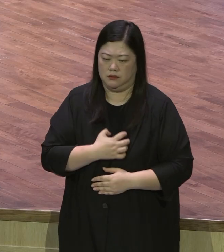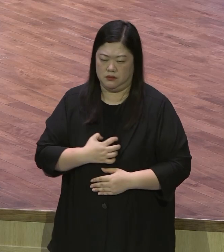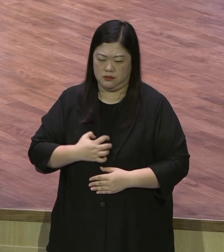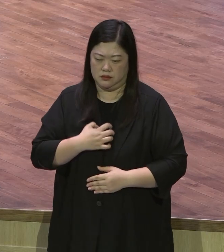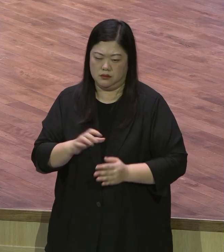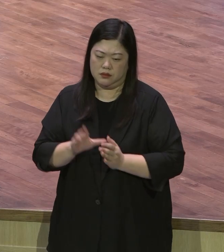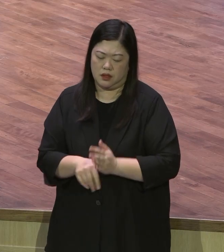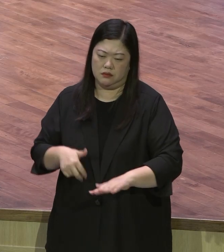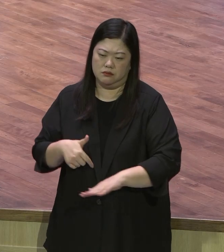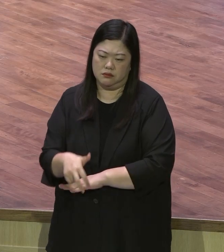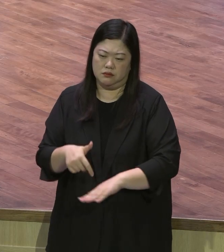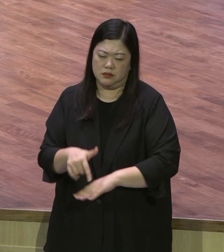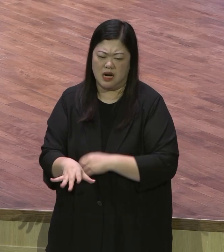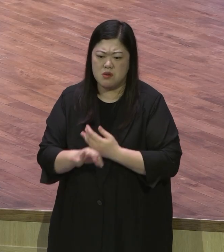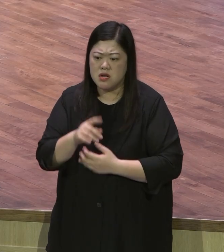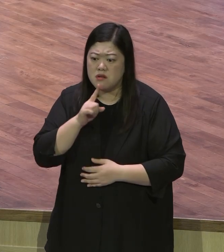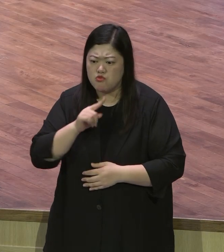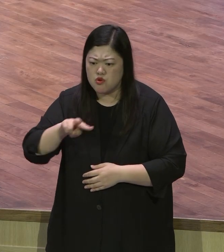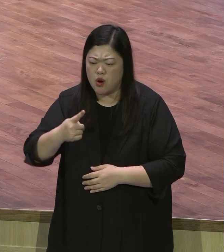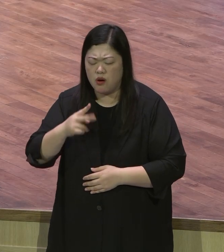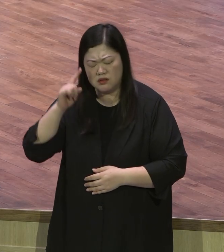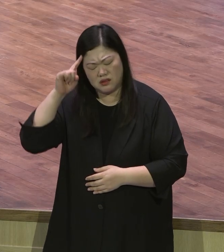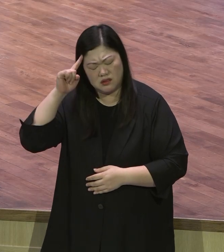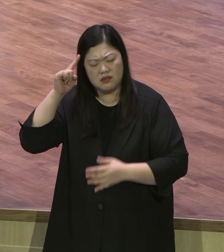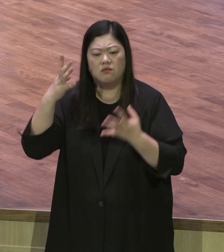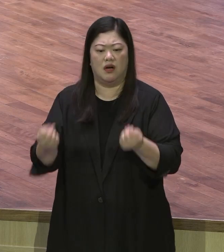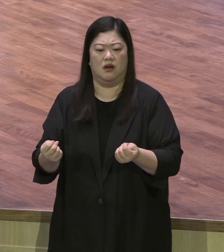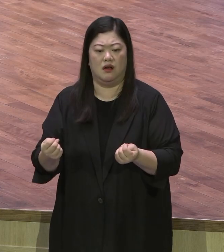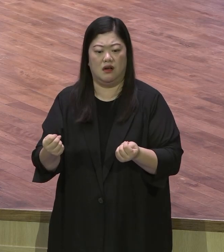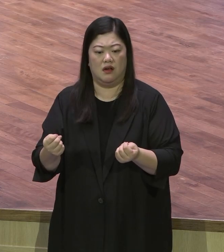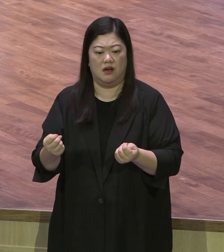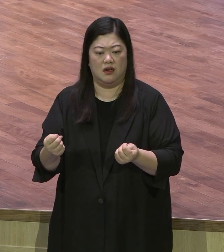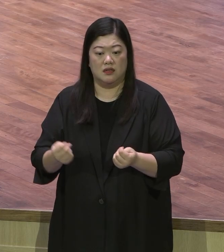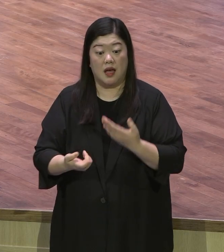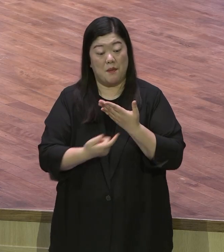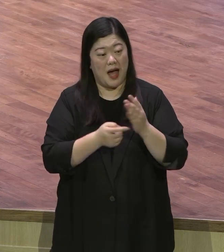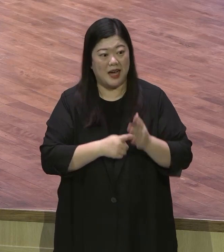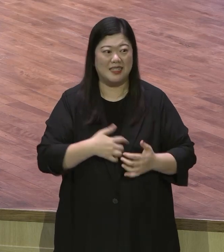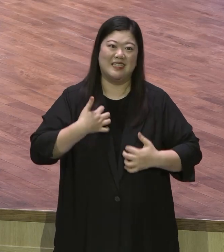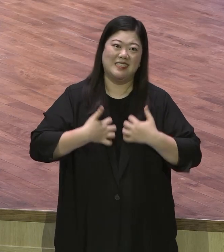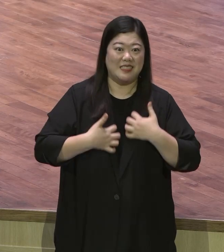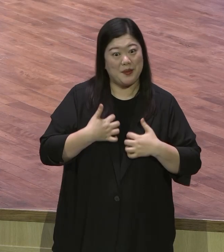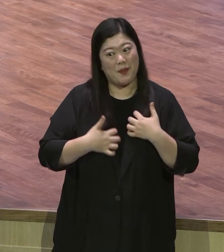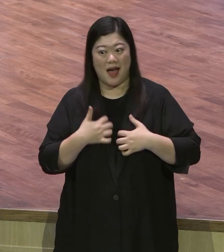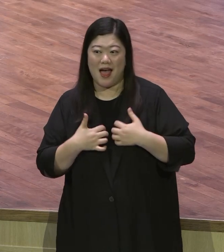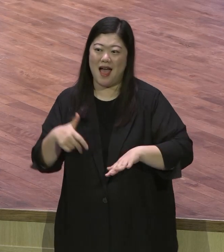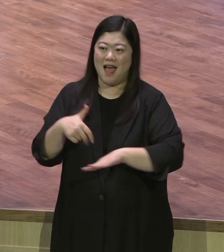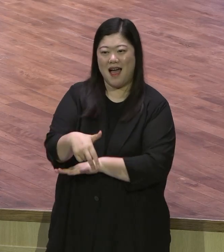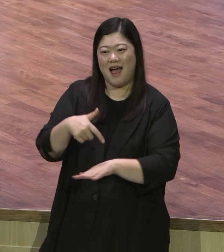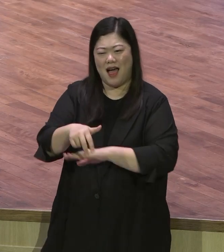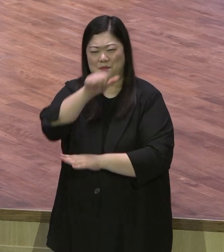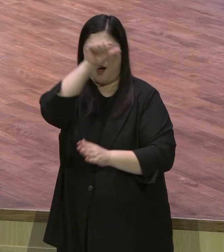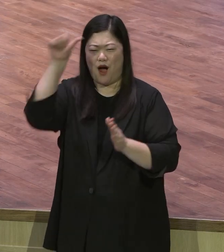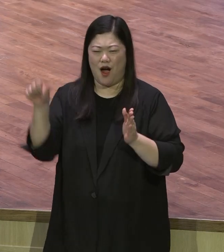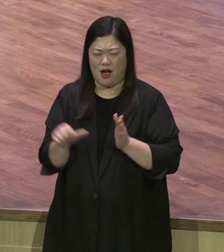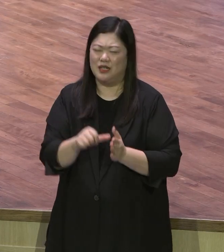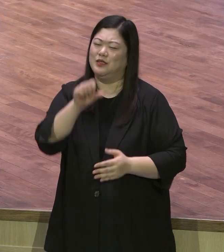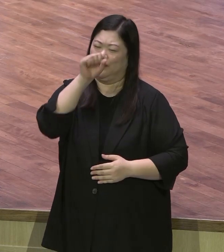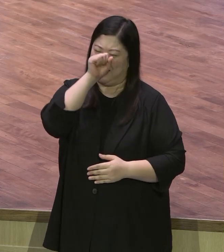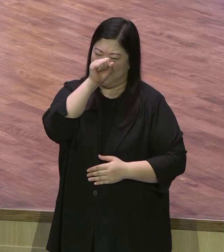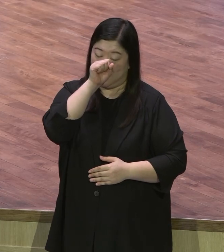인생의 행로도 이것과 마찬가지니 언제나 명랑하고 유쾌한 마음으로 인생의 길을 걸어가라. 셰익스피어